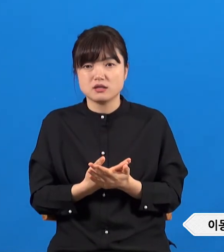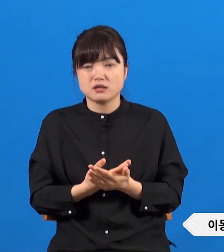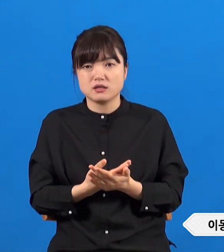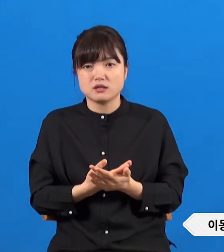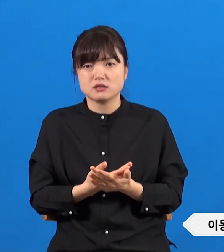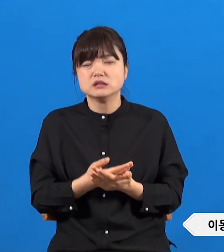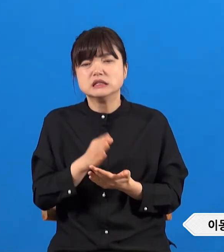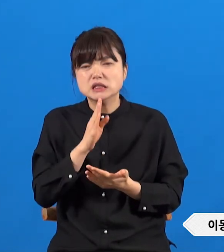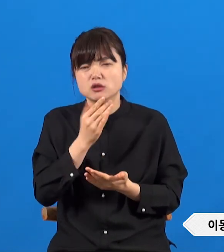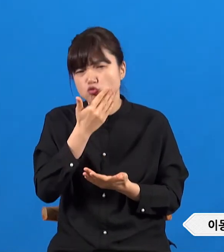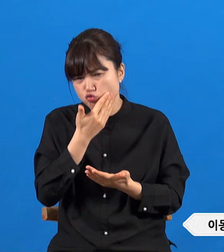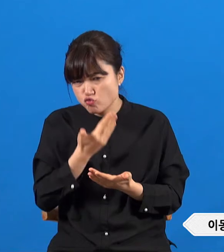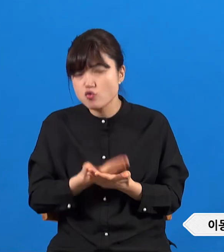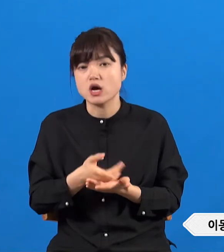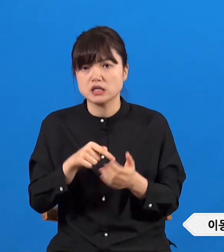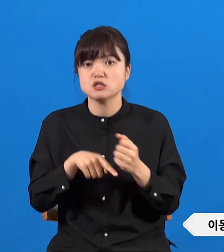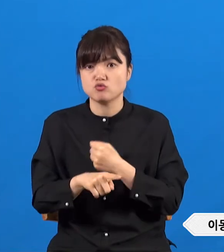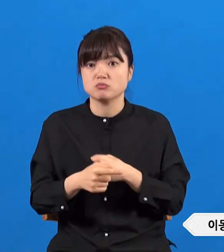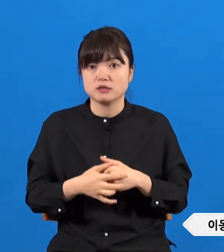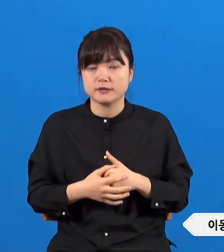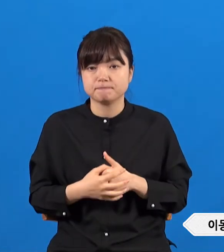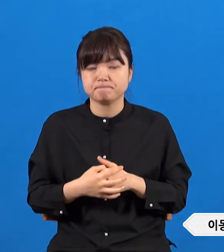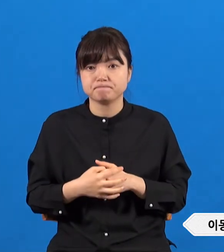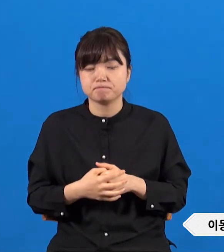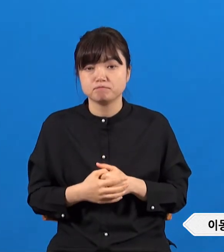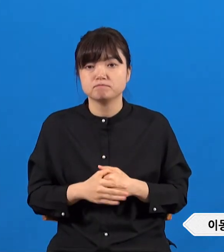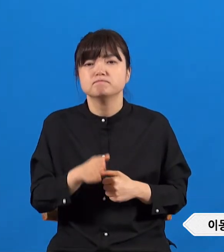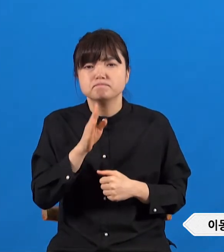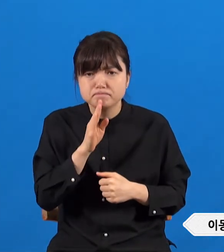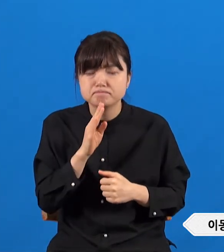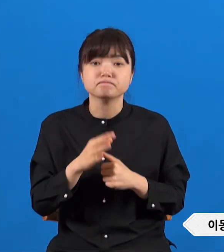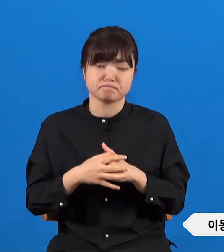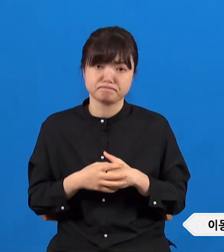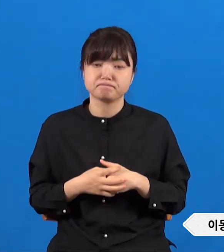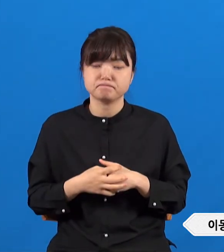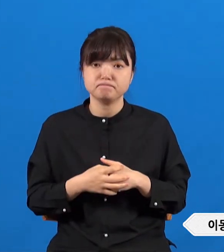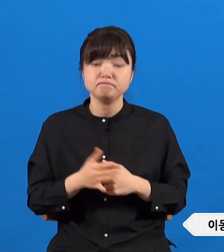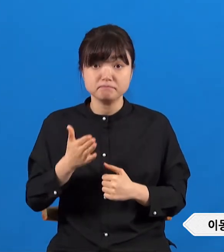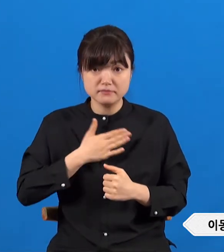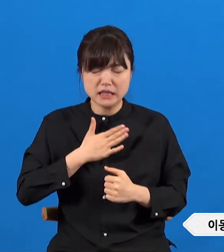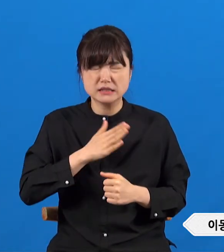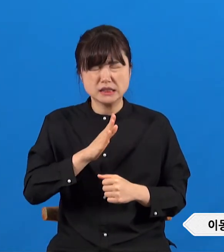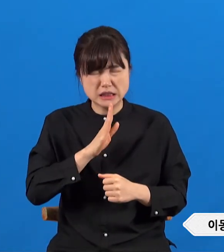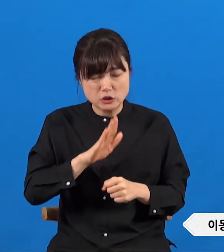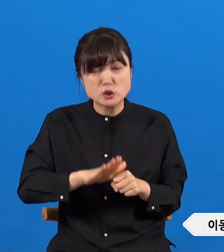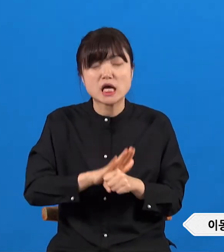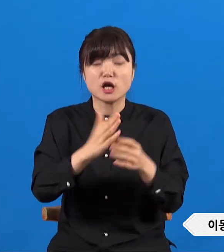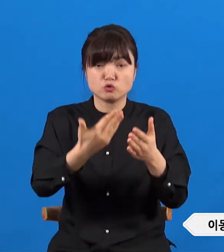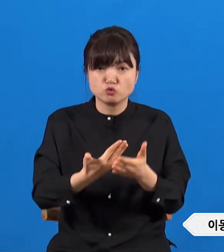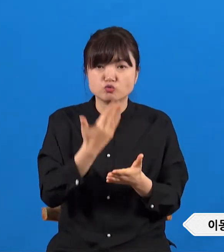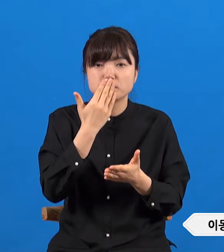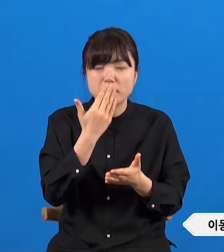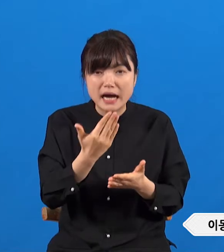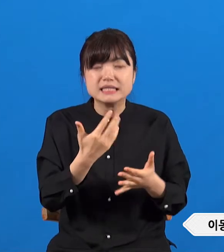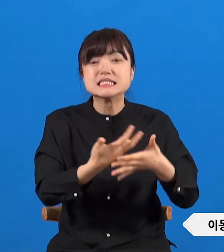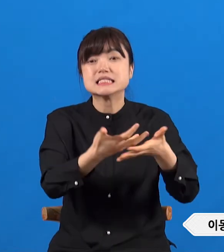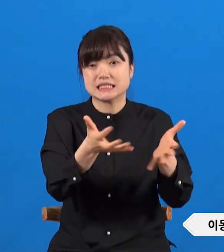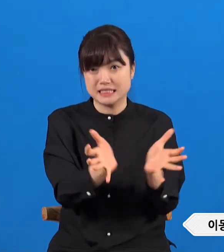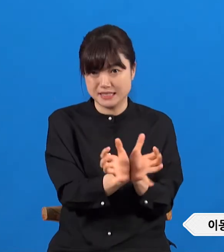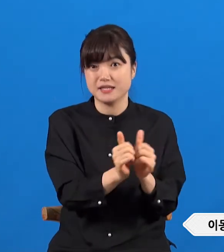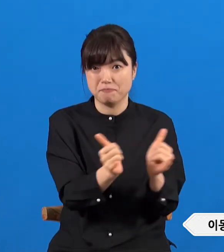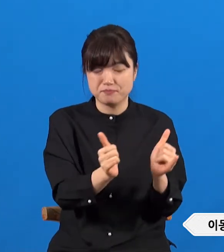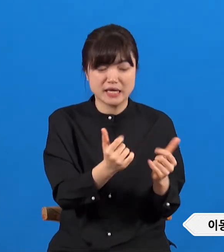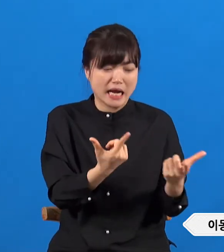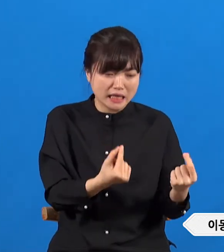모이는 중요한 이유가 바로 거기에 있는 것입니다. 그렇습니다. 나를 진정으로 사랑할 수 있는 사람들, 그들과